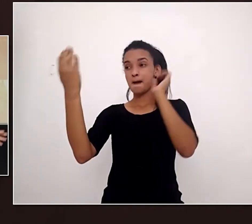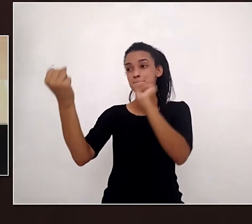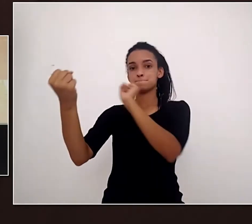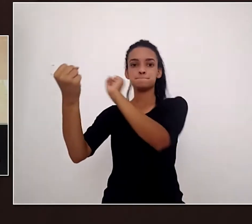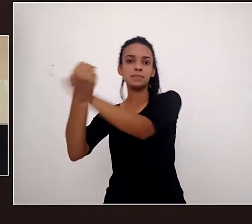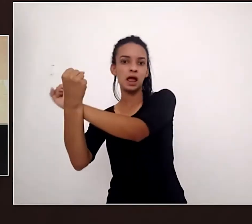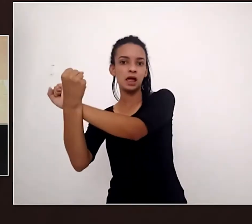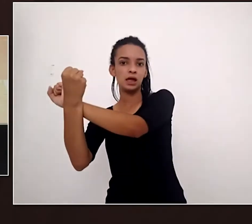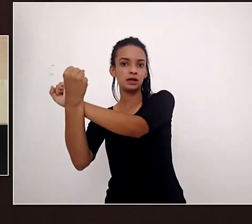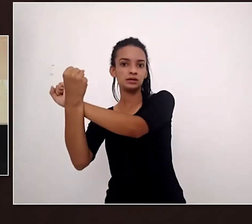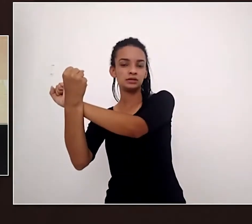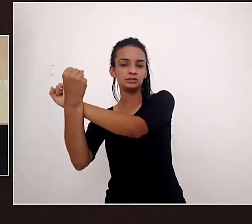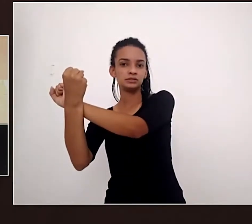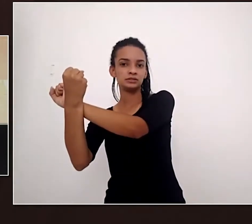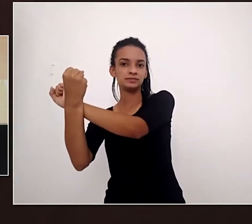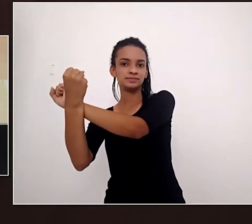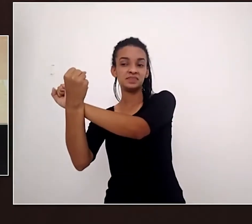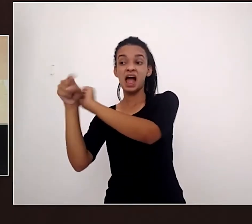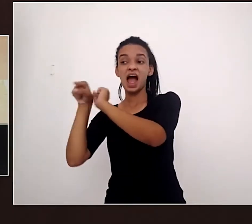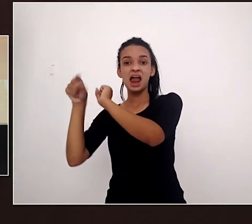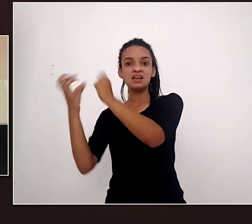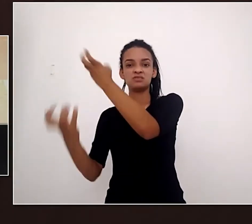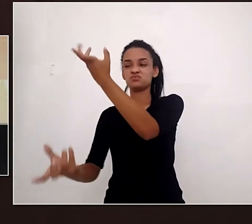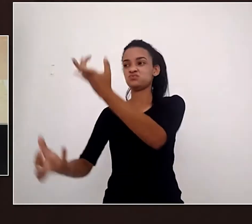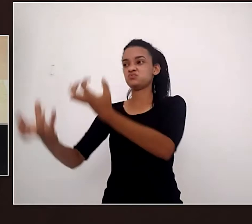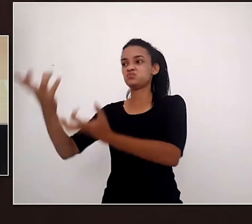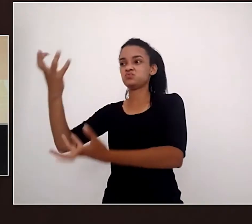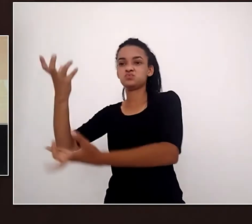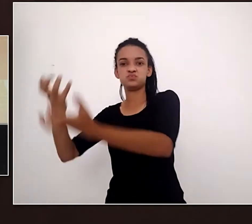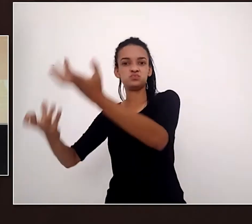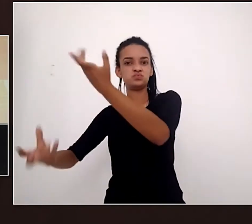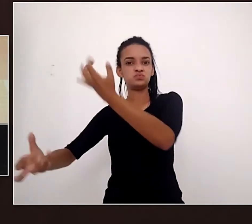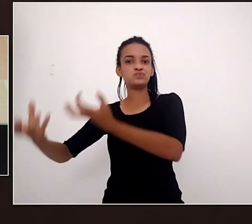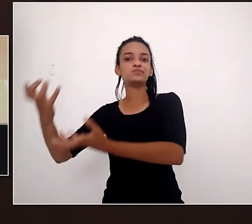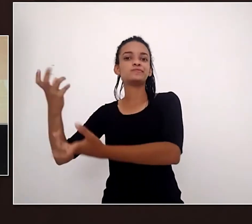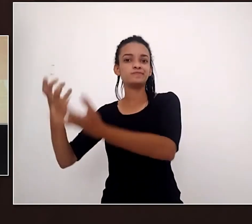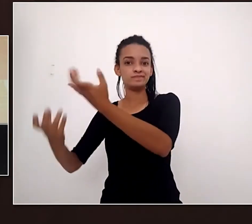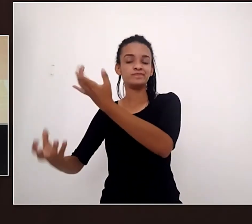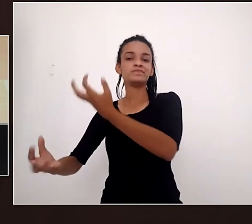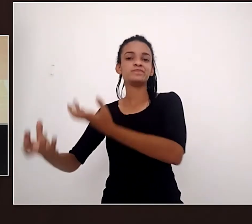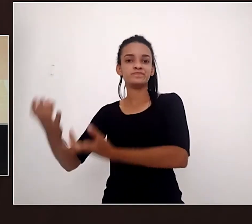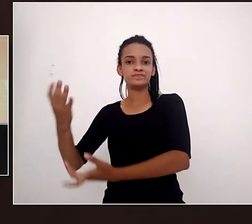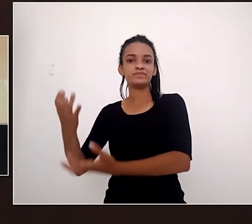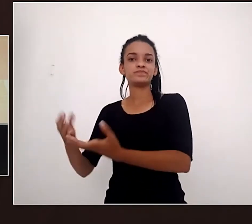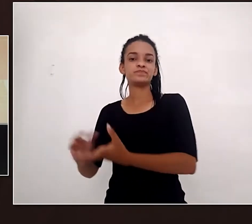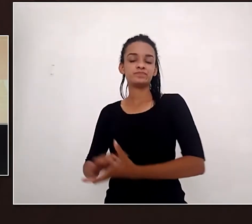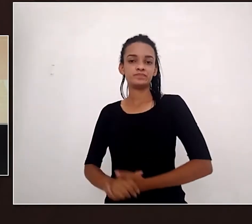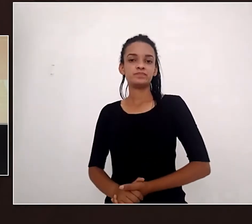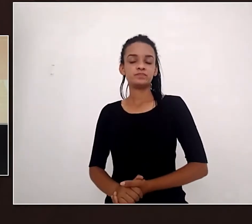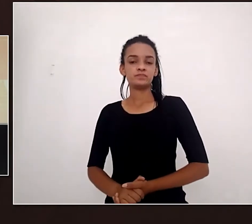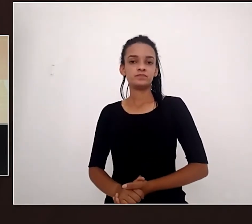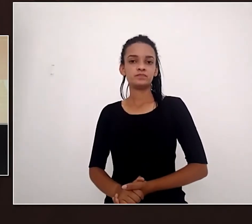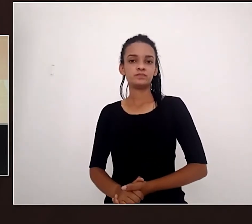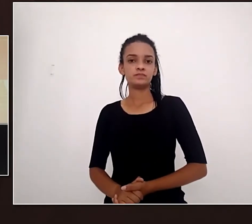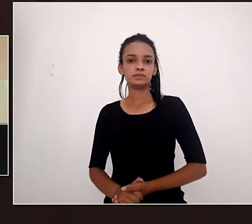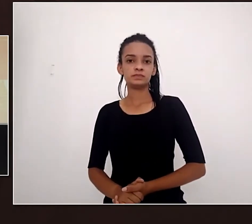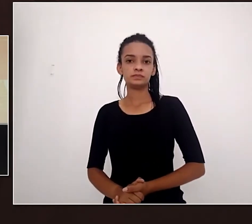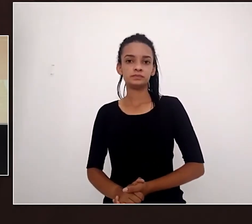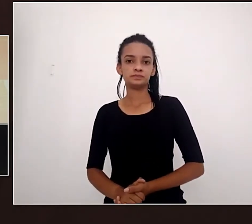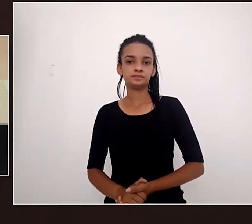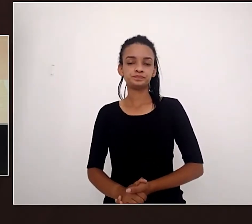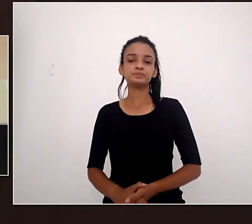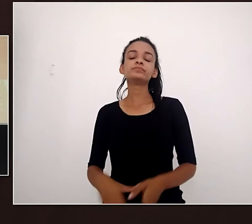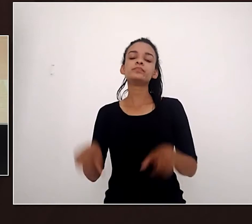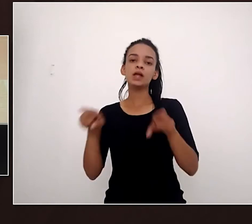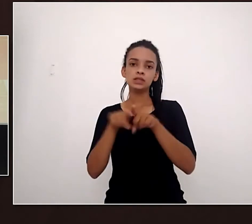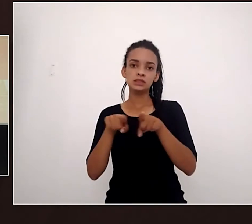tá? Queimando essas vítimas, tá? E também costuravam, né, os cristãos